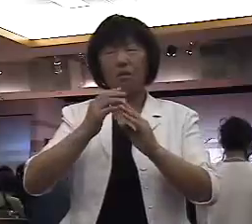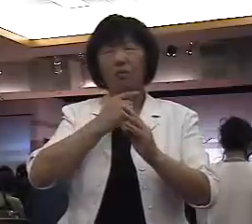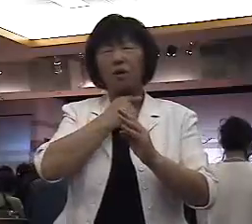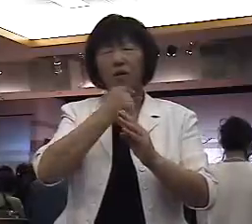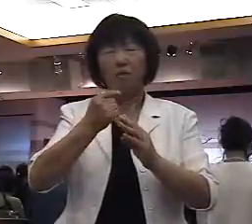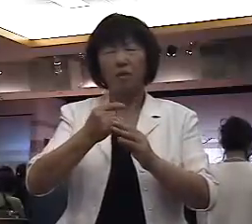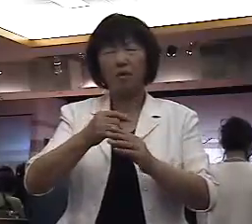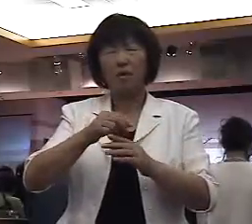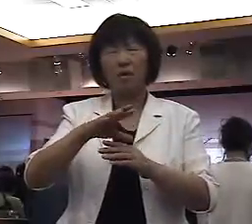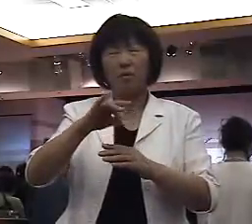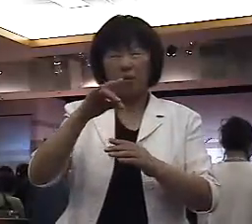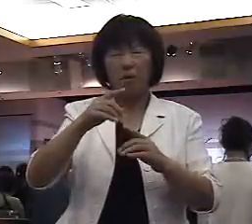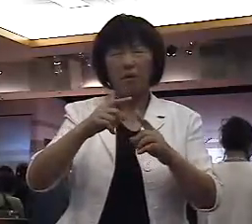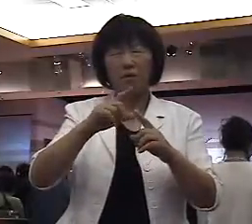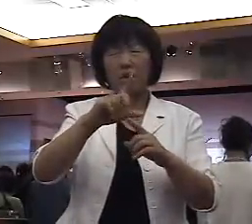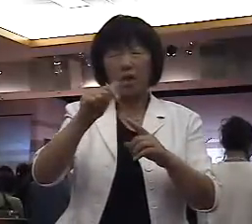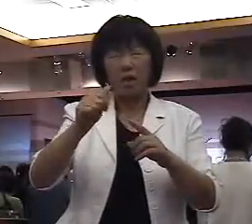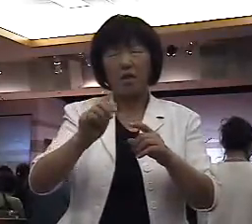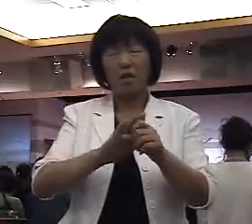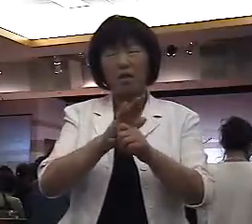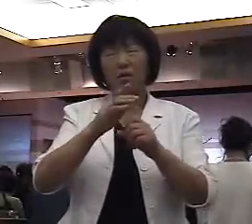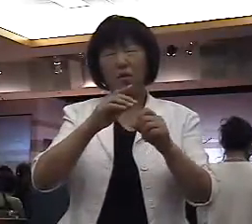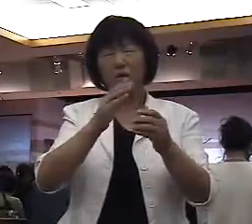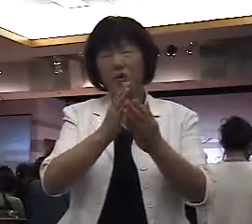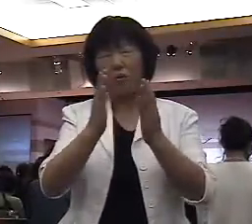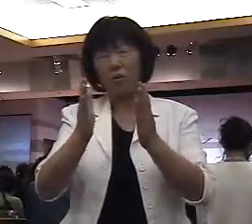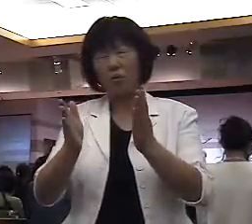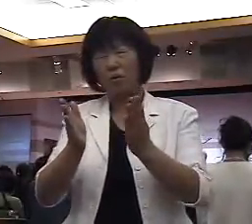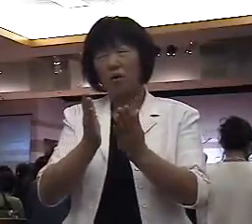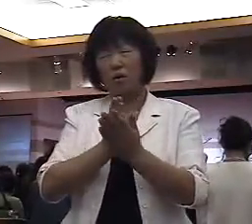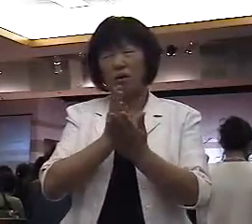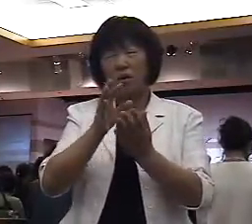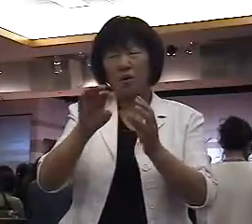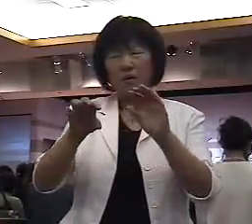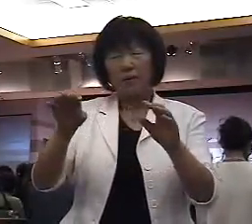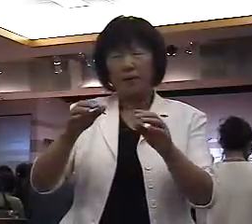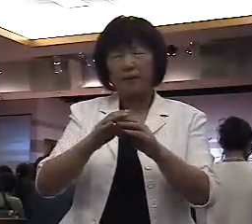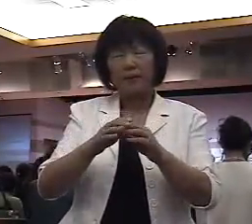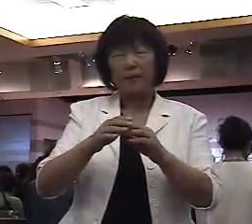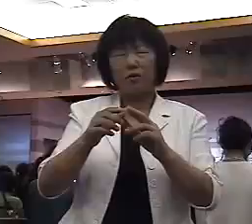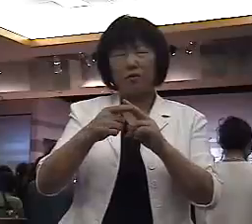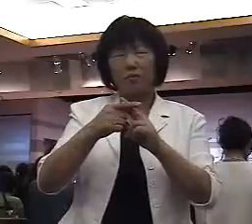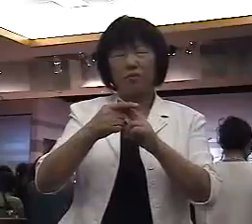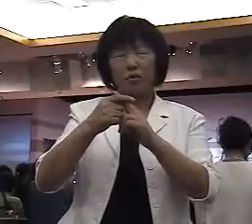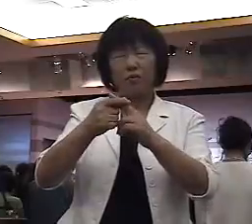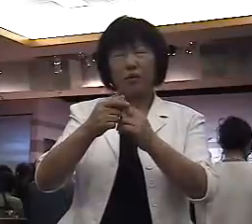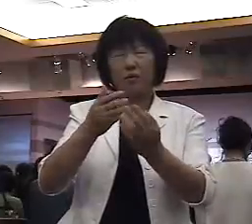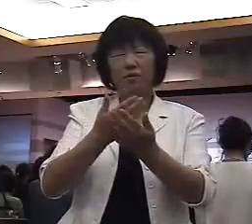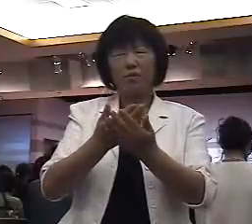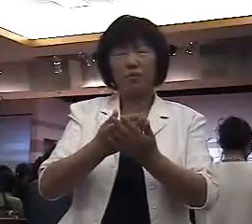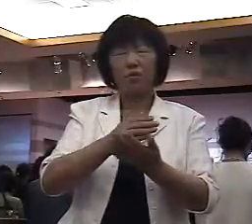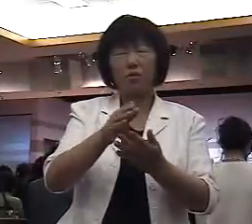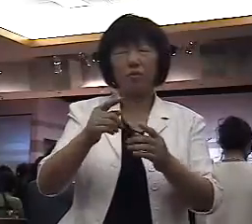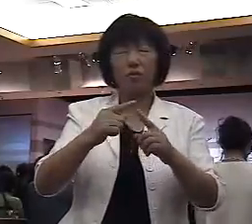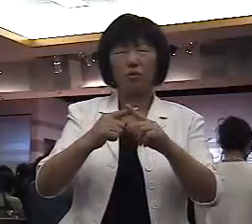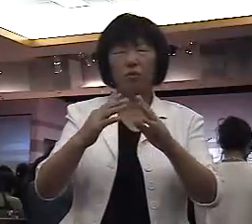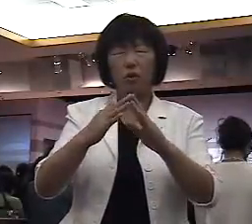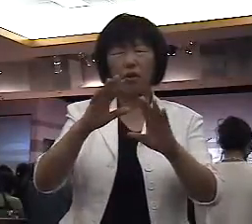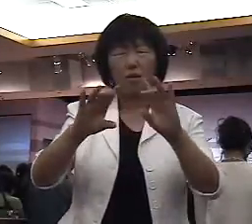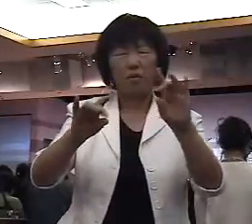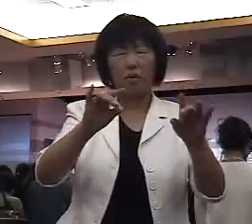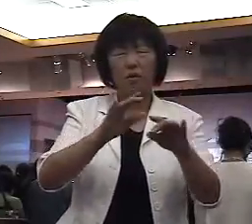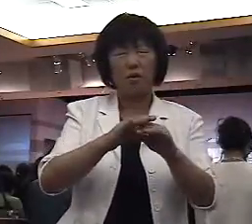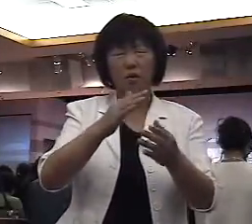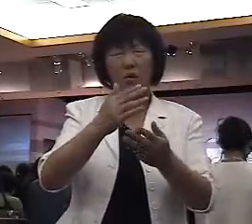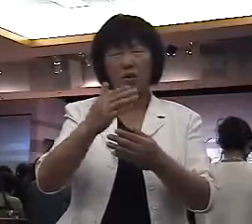먼저 개척한 LA 사랑의 교회, 동부 사랑의 교회, 크로스웨이 커뮤니티 철치를 주님의 손에 올려드리오니